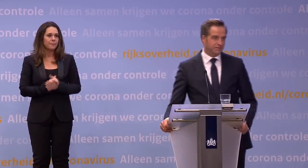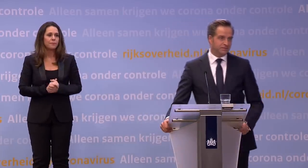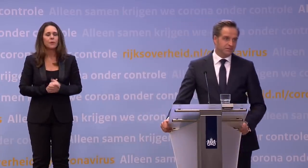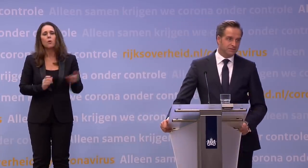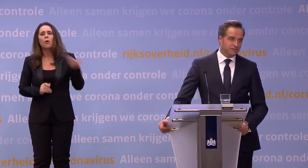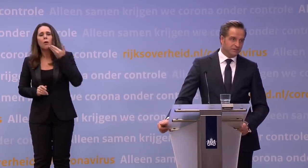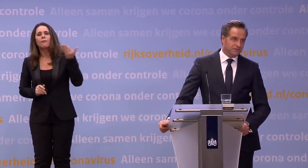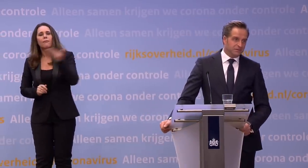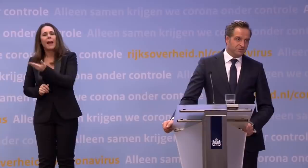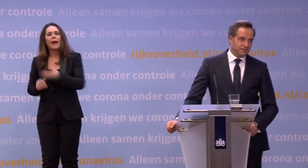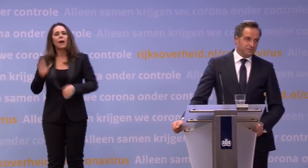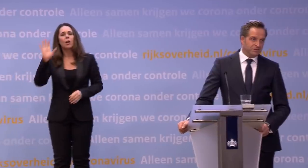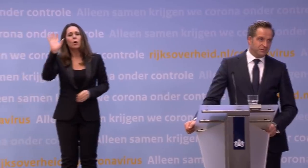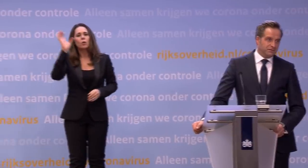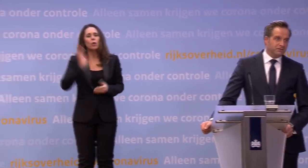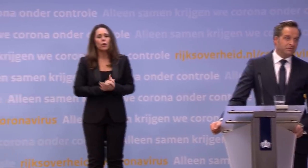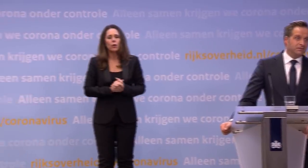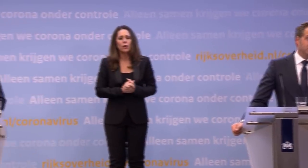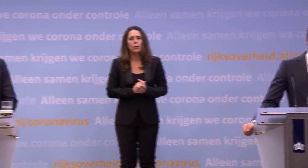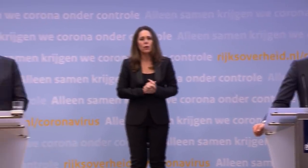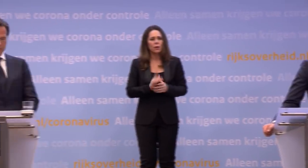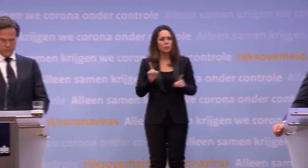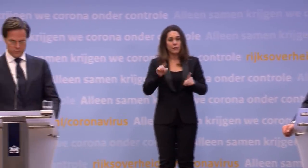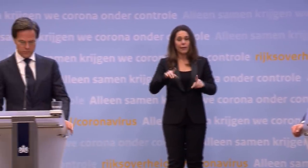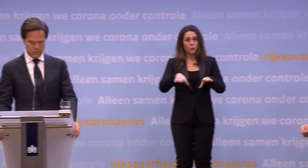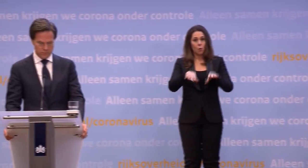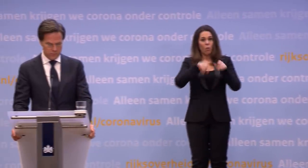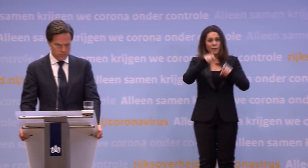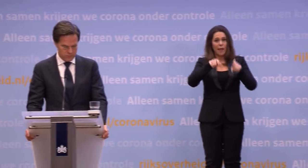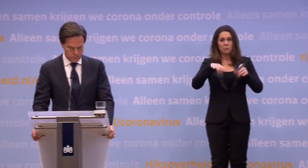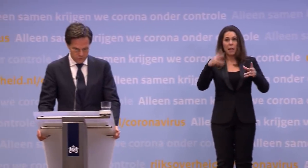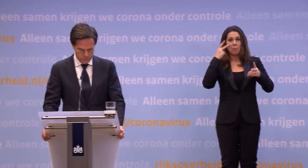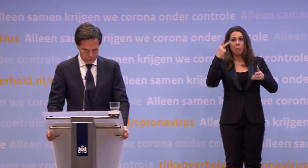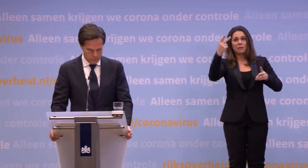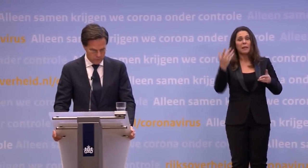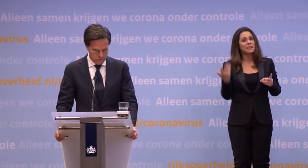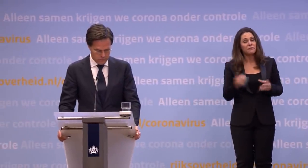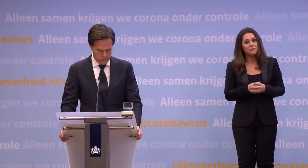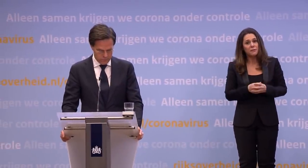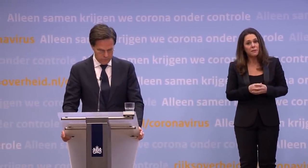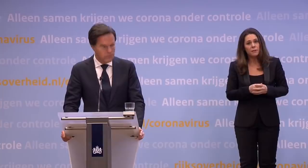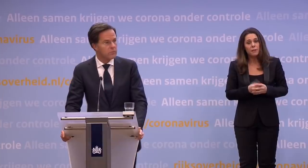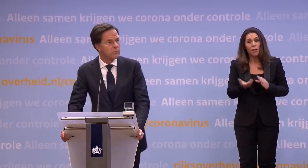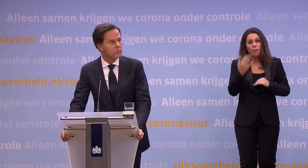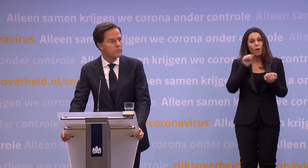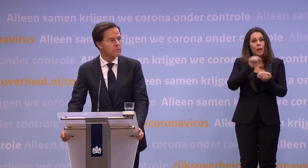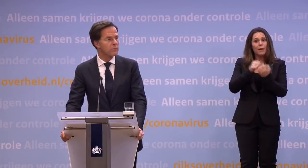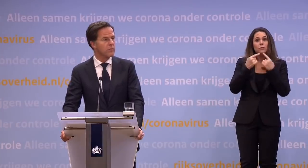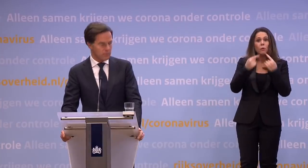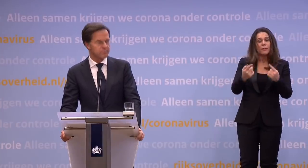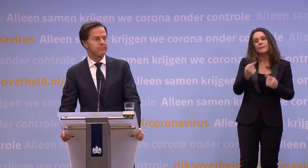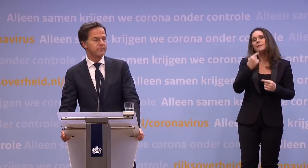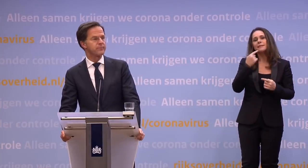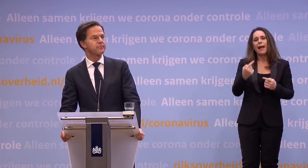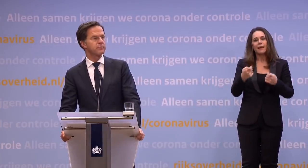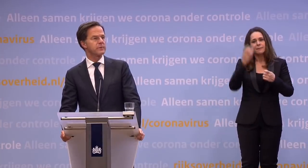meneer Rutte daarover. Ja, dat is eigenlijk heel weinig perspectief nog voor ondernemers. In de vorige persconferentie heeft u aangekondigd, nou, dat er extra